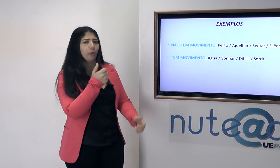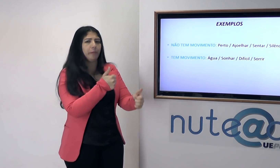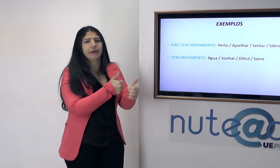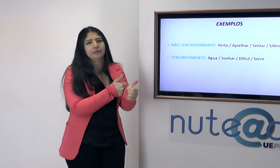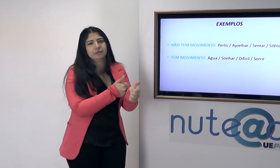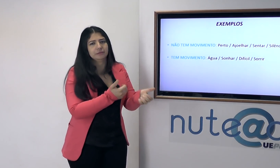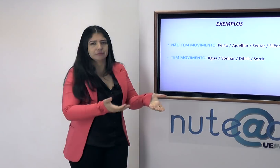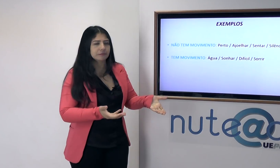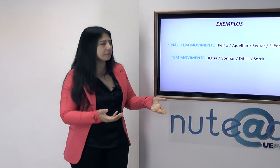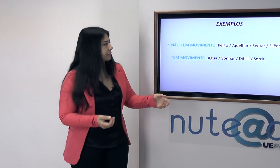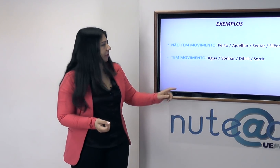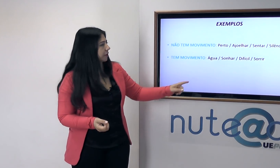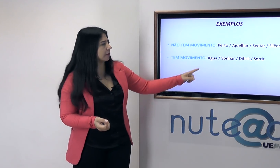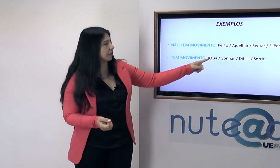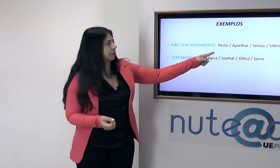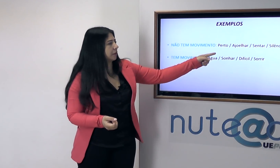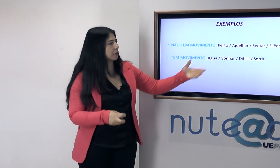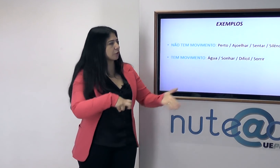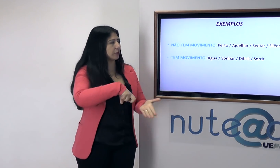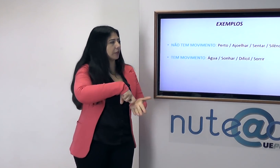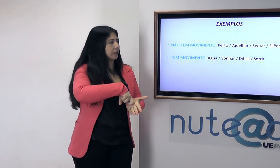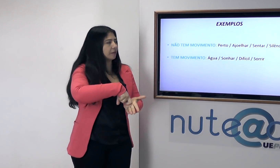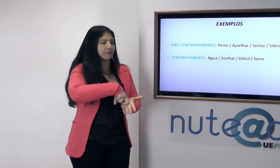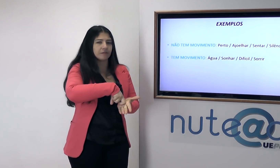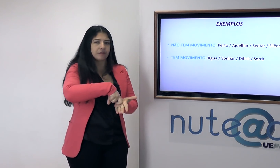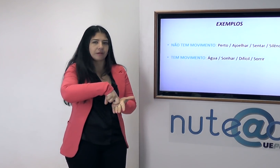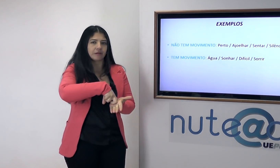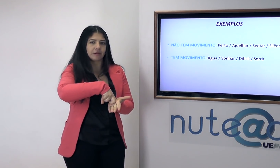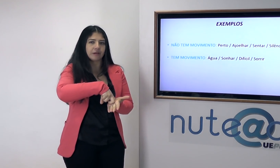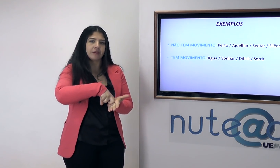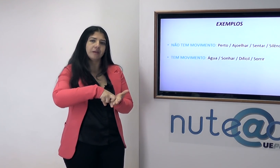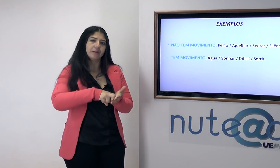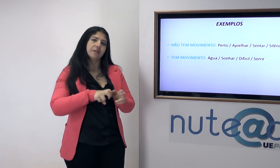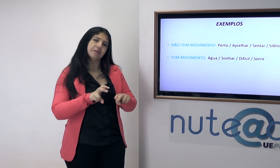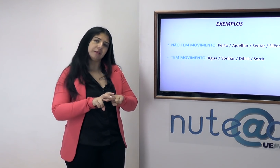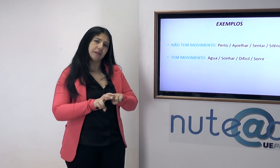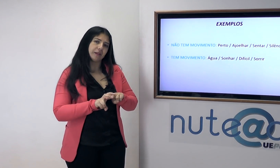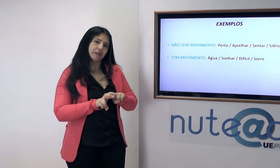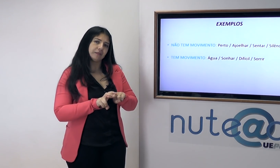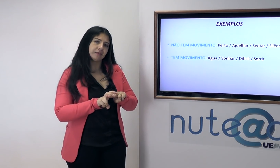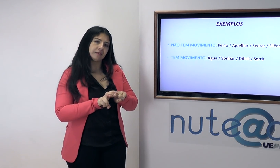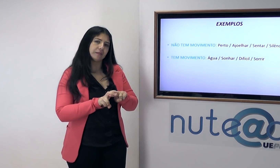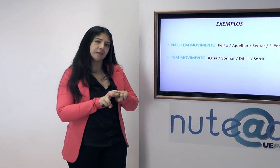Ou perto. Tá? Ajoelhar. Sentar.